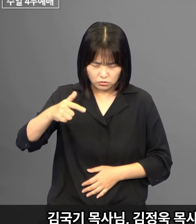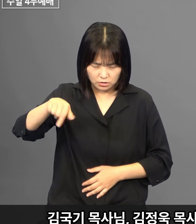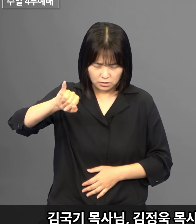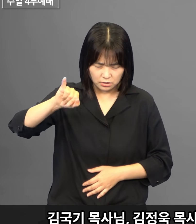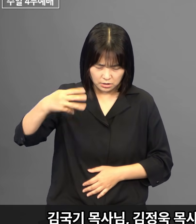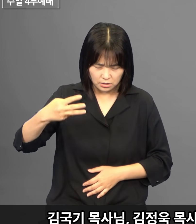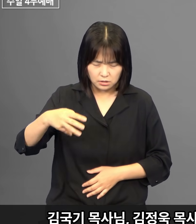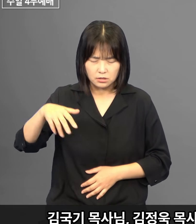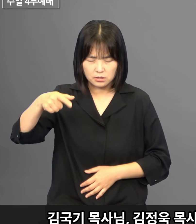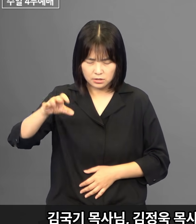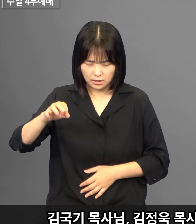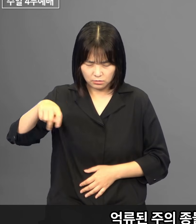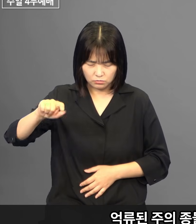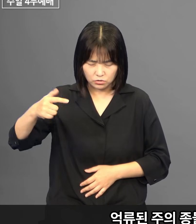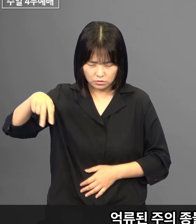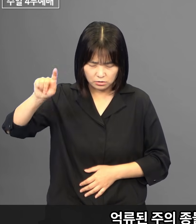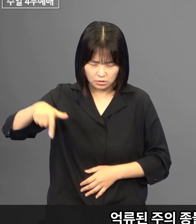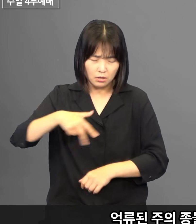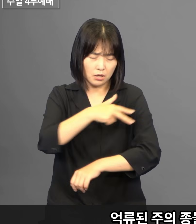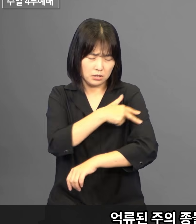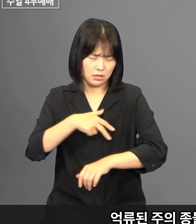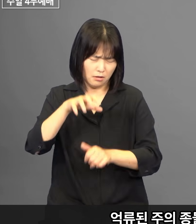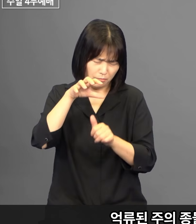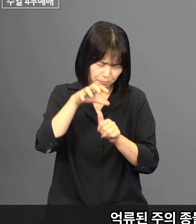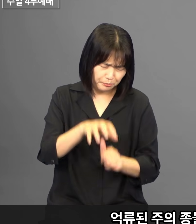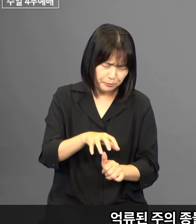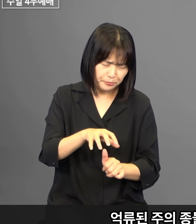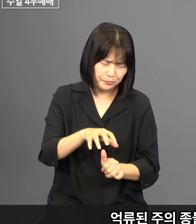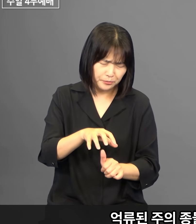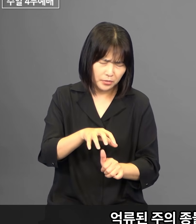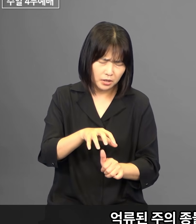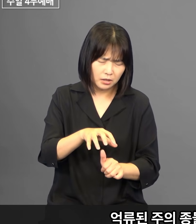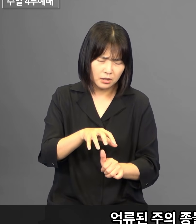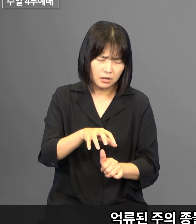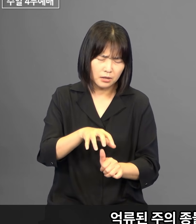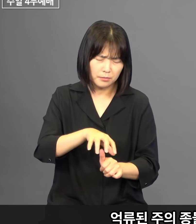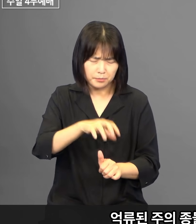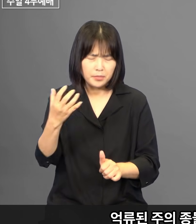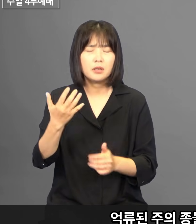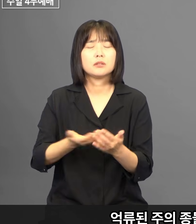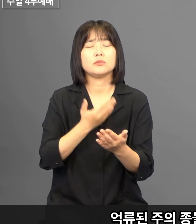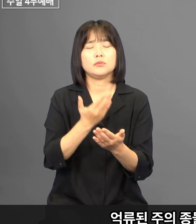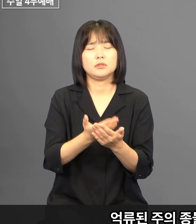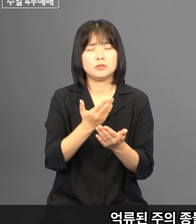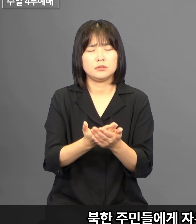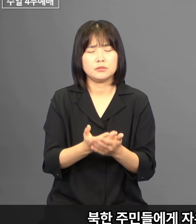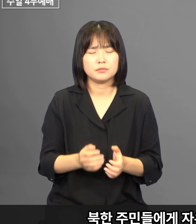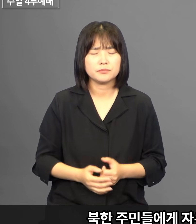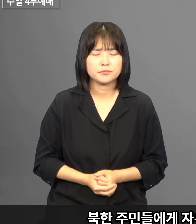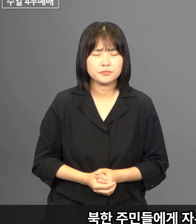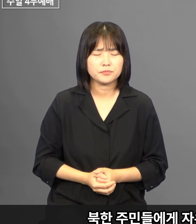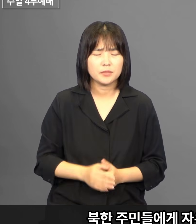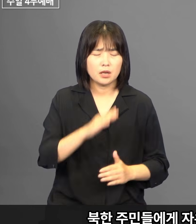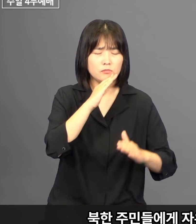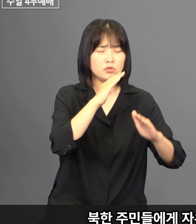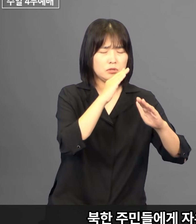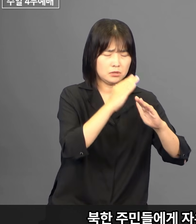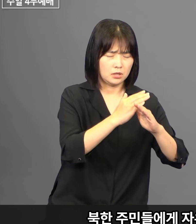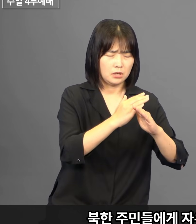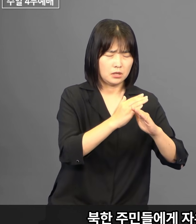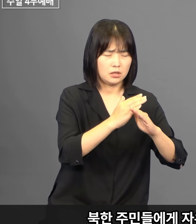선교사님, 장문석 집사님, 억류된 주의 종들 주님 풀려나게 하시고 북한